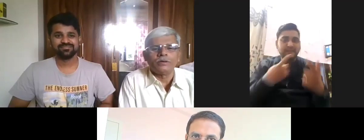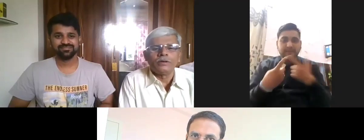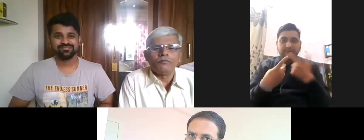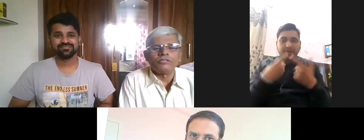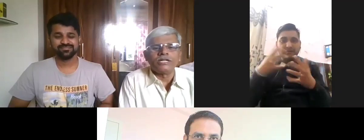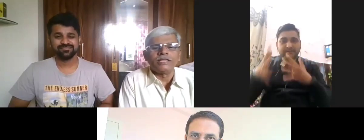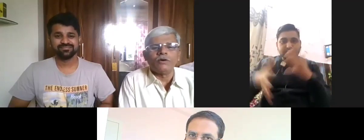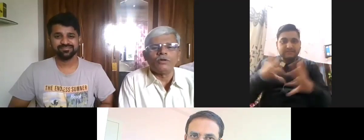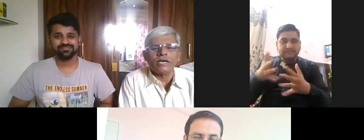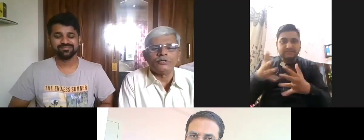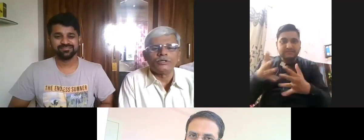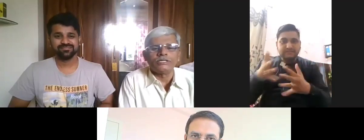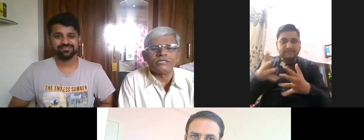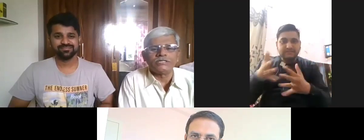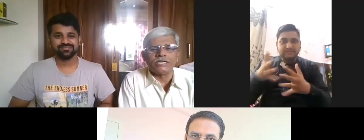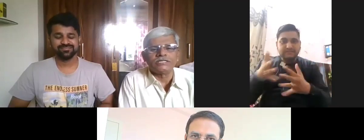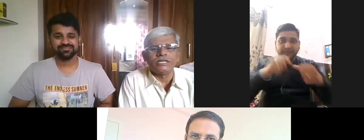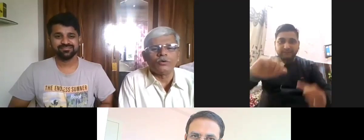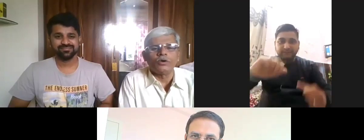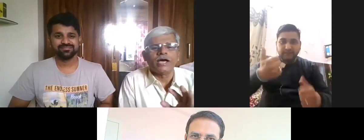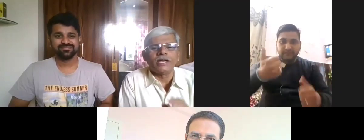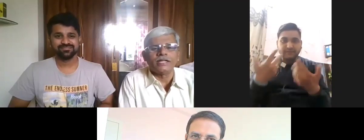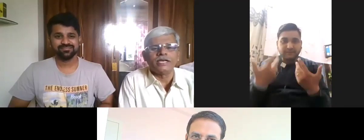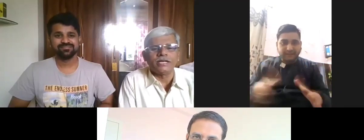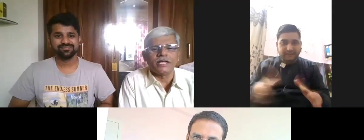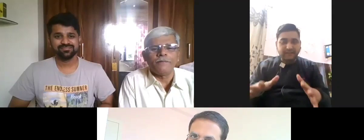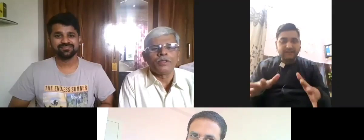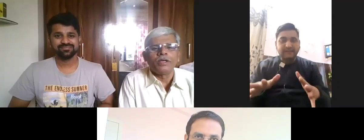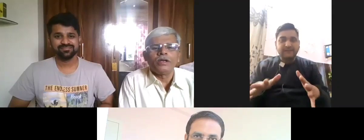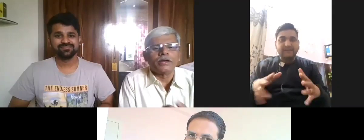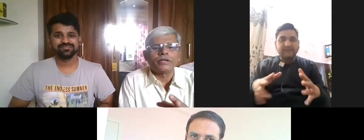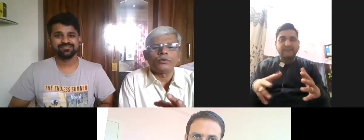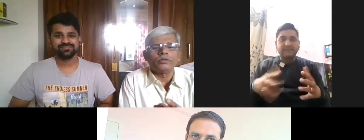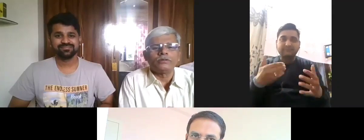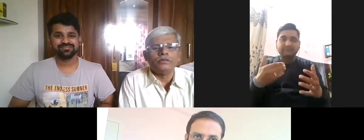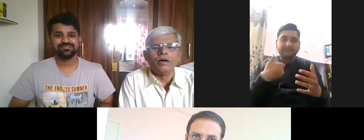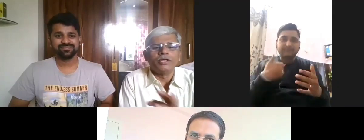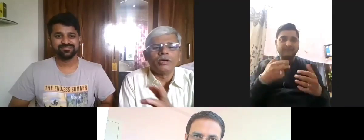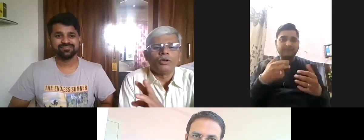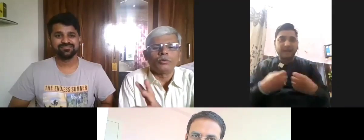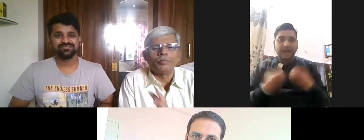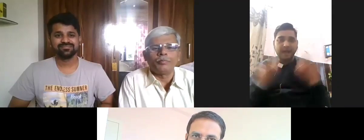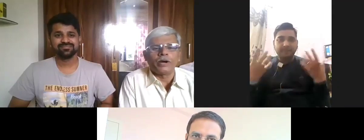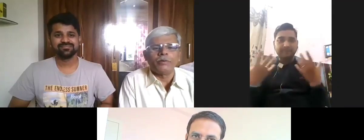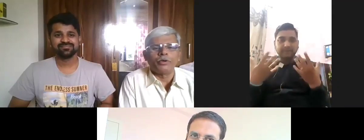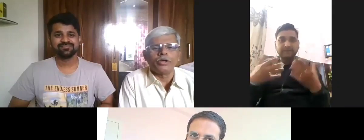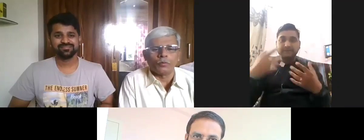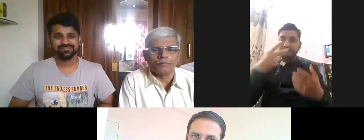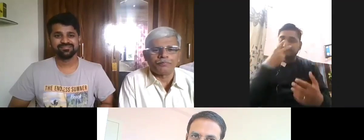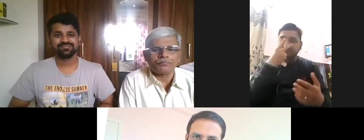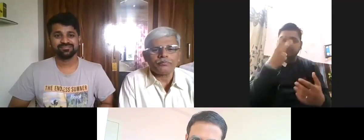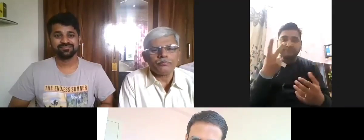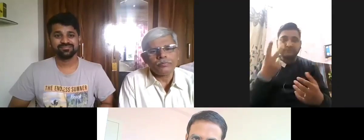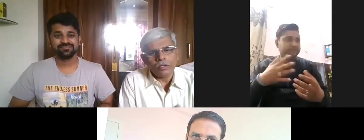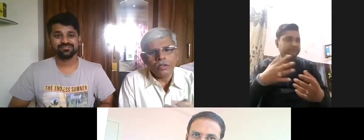तो विचलित ना हो जाए एजुकेशन से, इसलिए उन्होंने ध्यान नहीं दिया ज्यादा, लड़के को दम दिया बोले तुम पढ़ाई पूरी